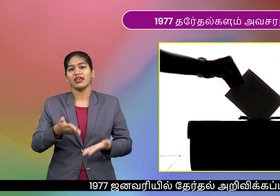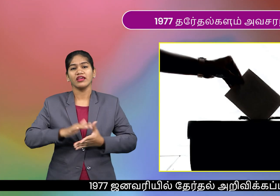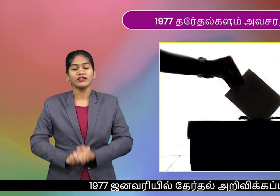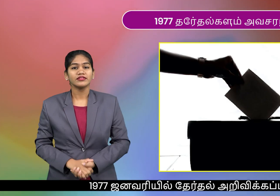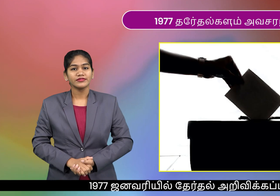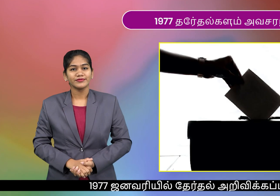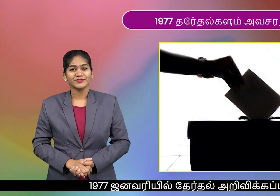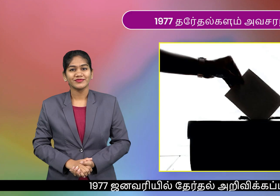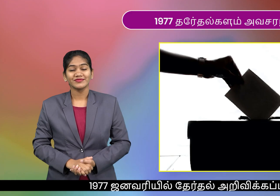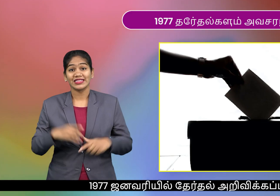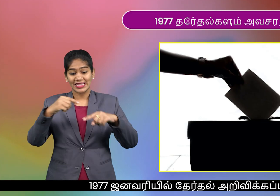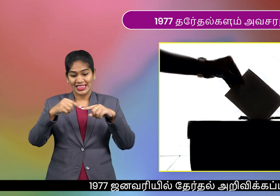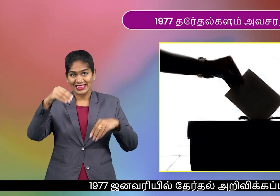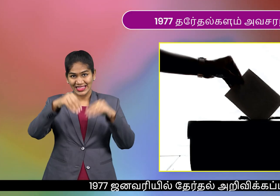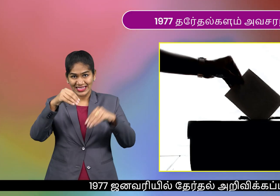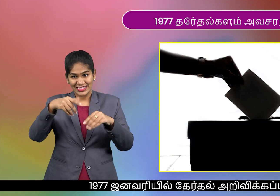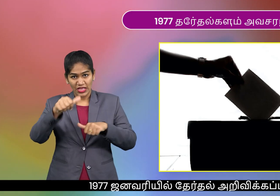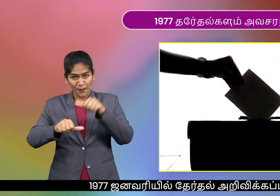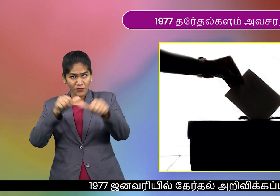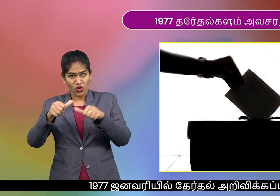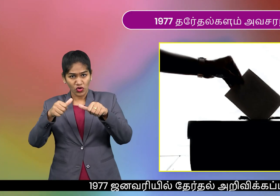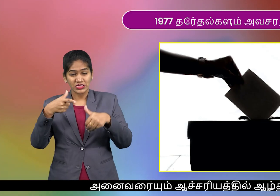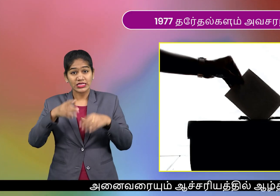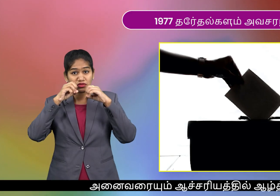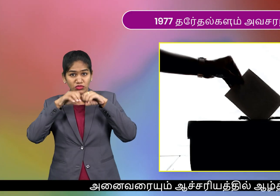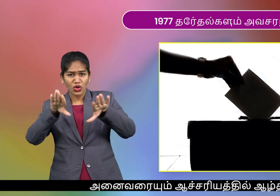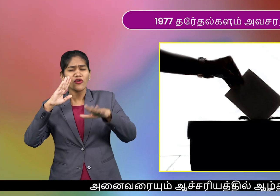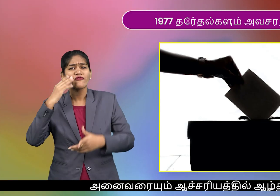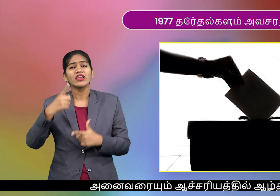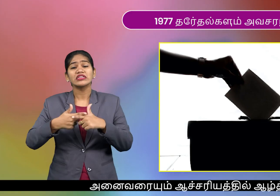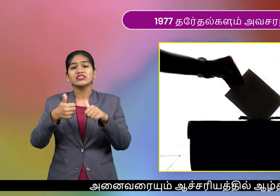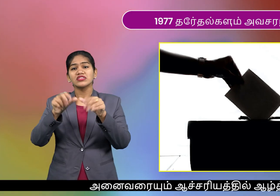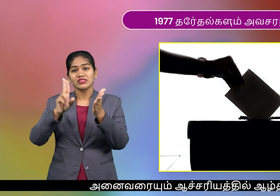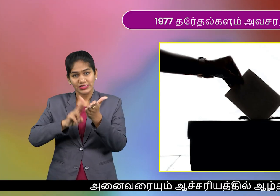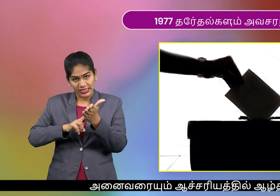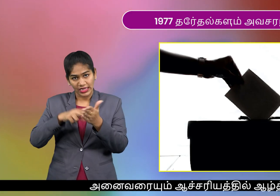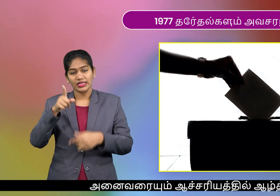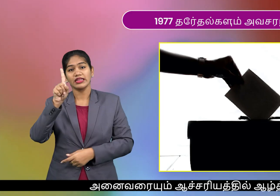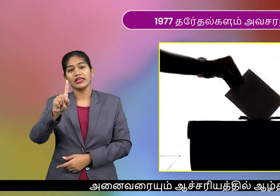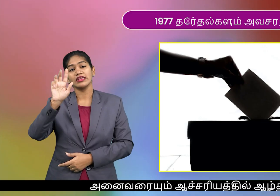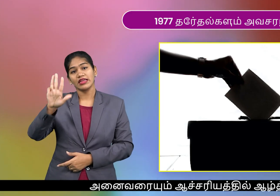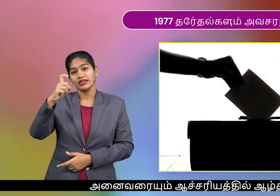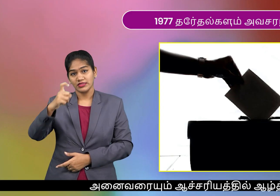1977 ஜனவரியில் தேர்தல் அறிவிக்கப்பட்டது, அனைவரையும் ஆச்சரியத்தில் ஆழ்த்தியது.